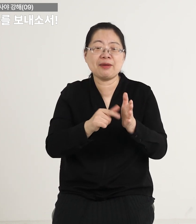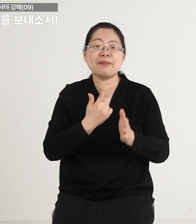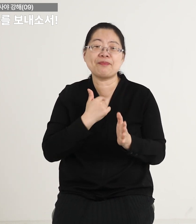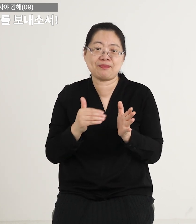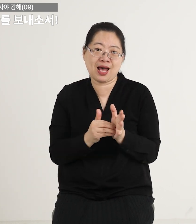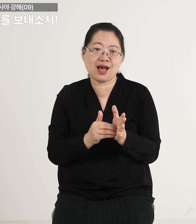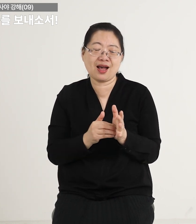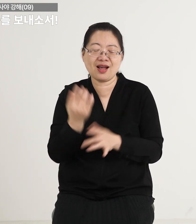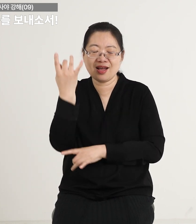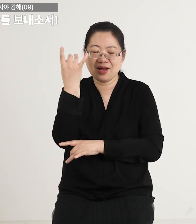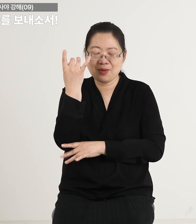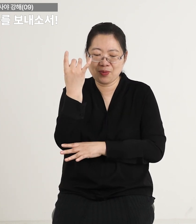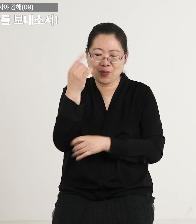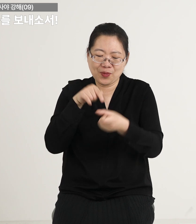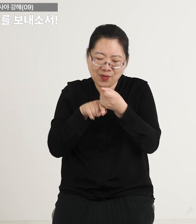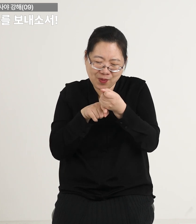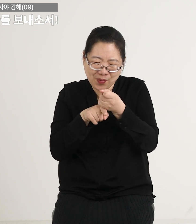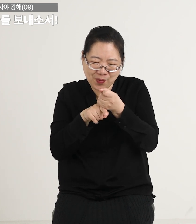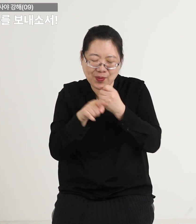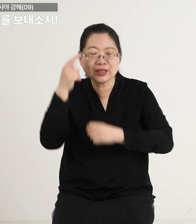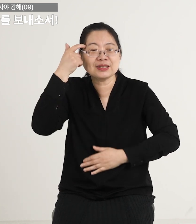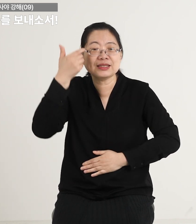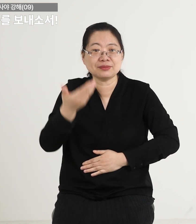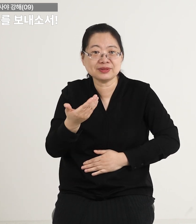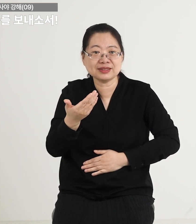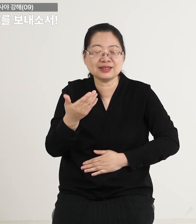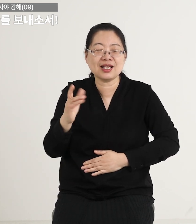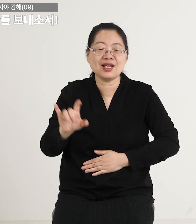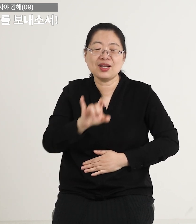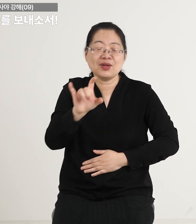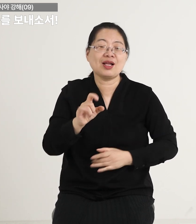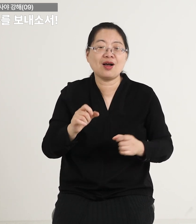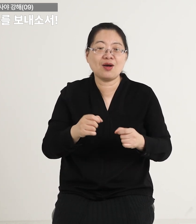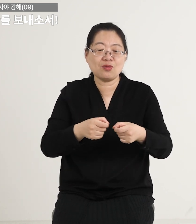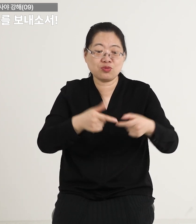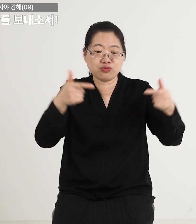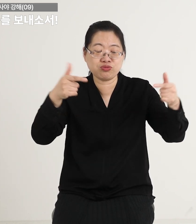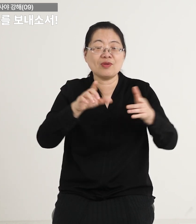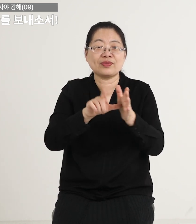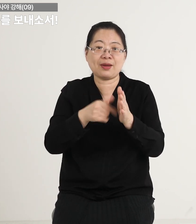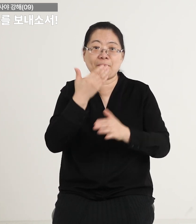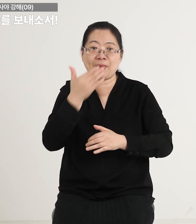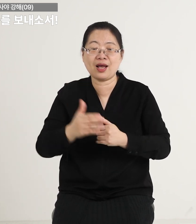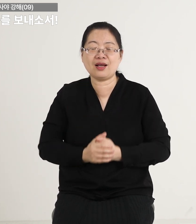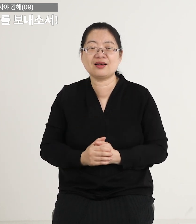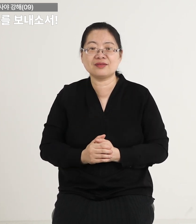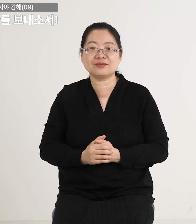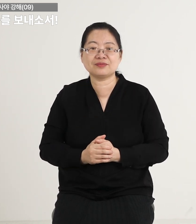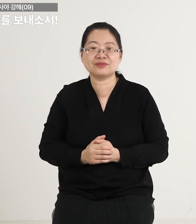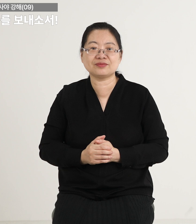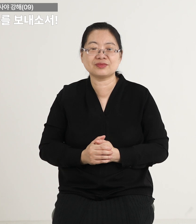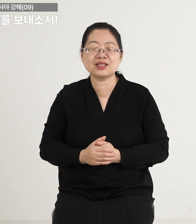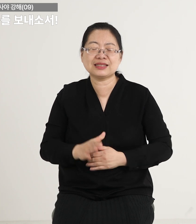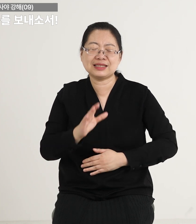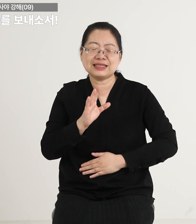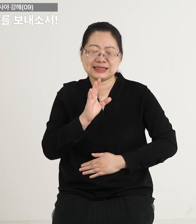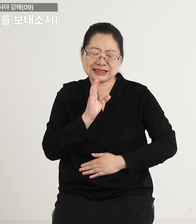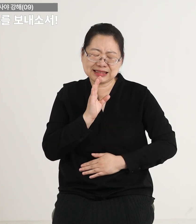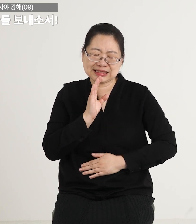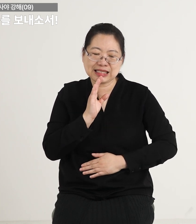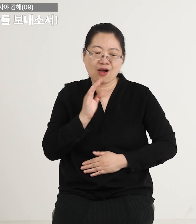본질적인 질문을 그제서야 하게 되더라고요. 왜 기회예요? 거품을 빼는 시기였습니다.